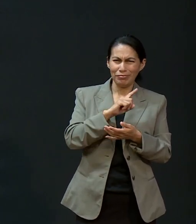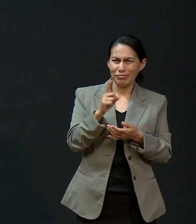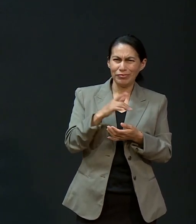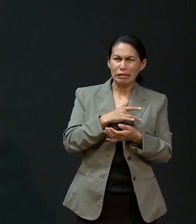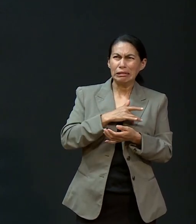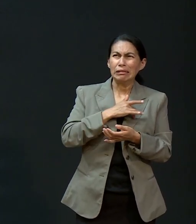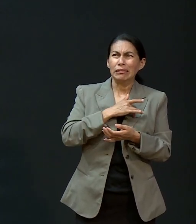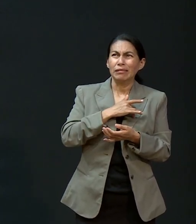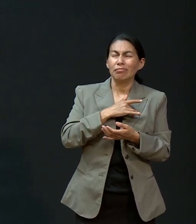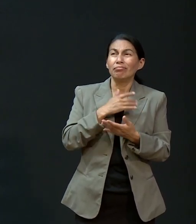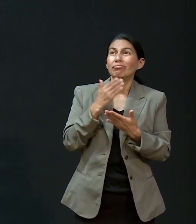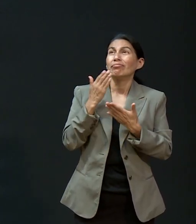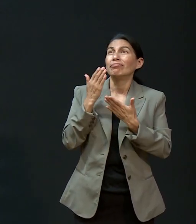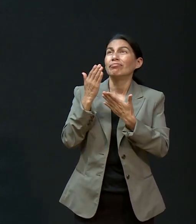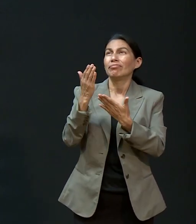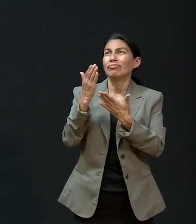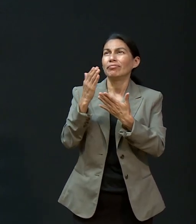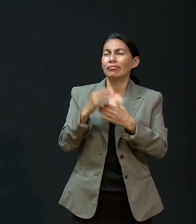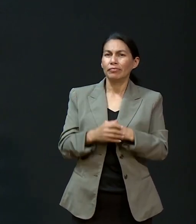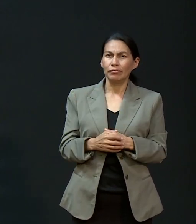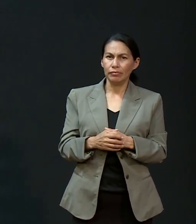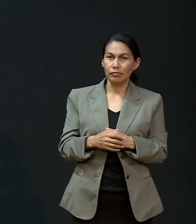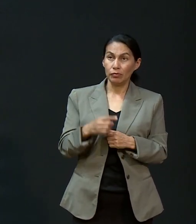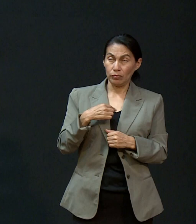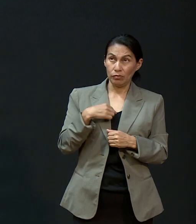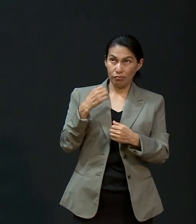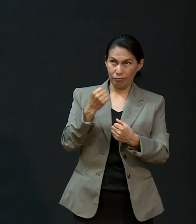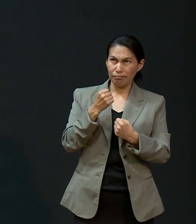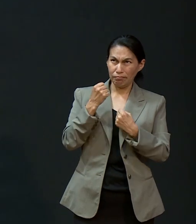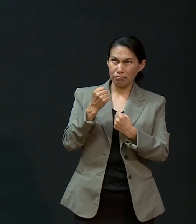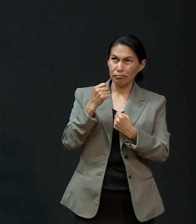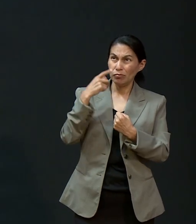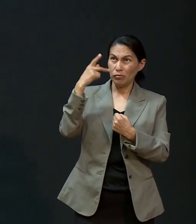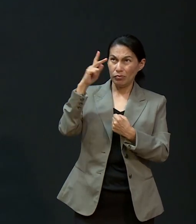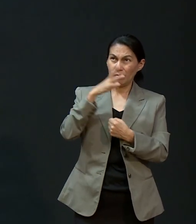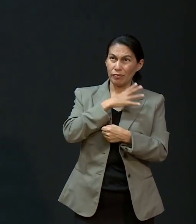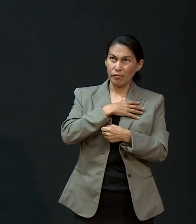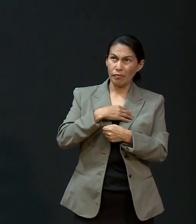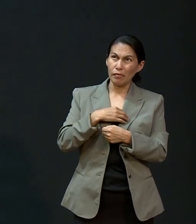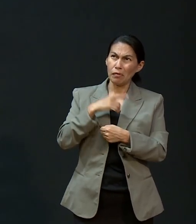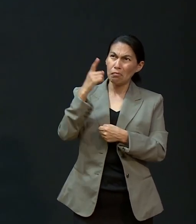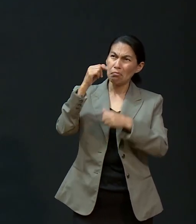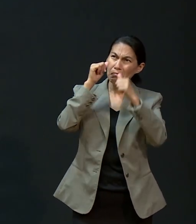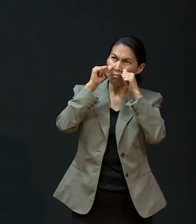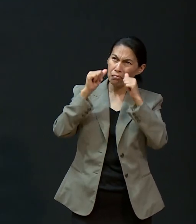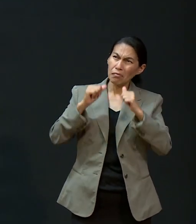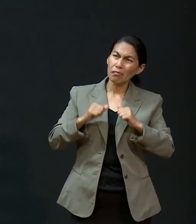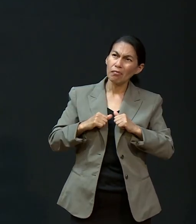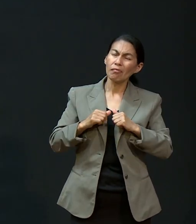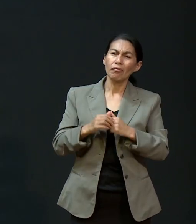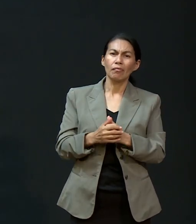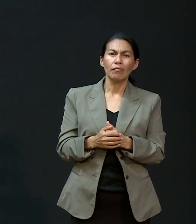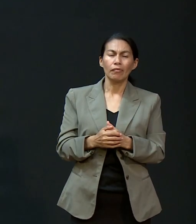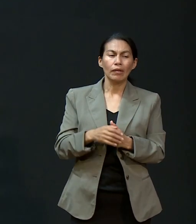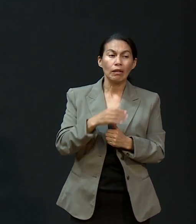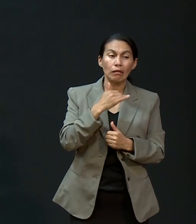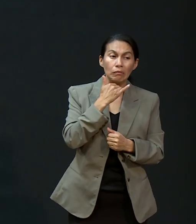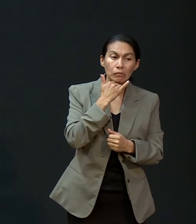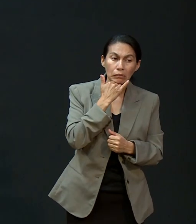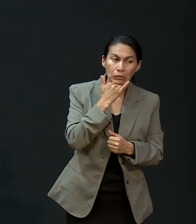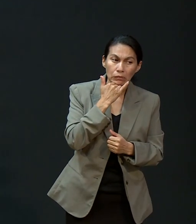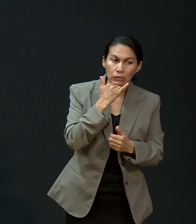algo obligatorio, sino nacía de mí porque sé que soy su hija y también él me escucha. Amén.